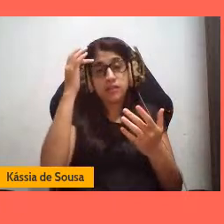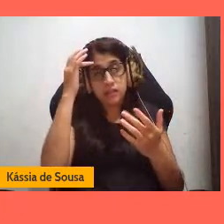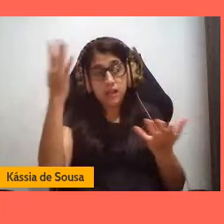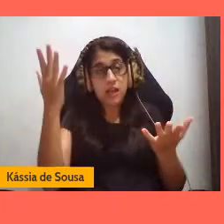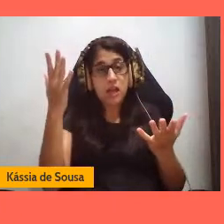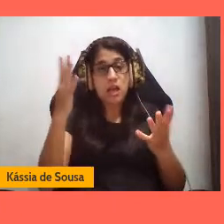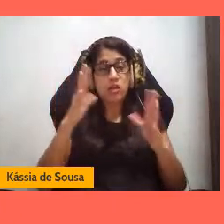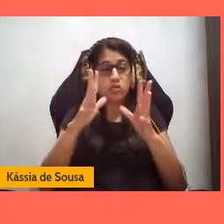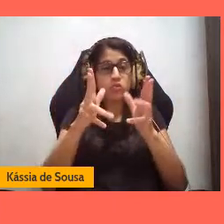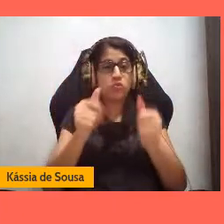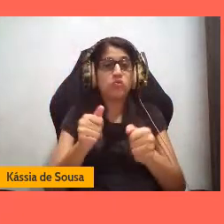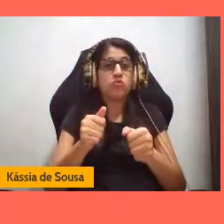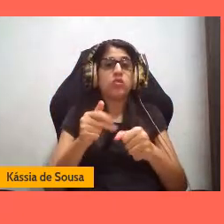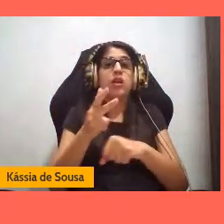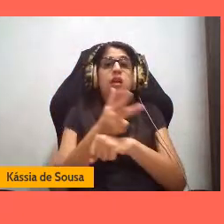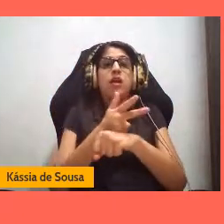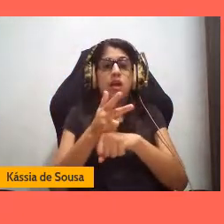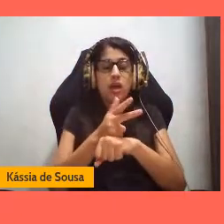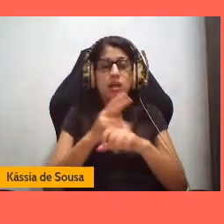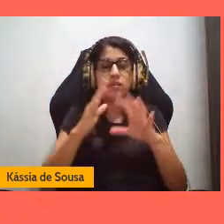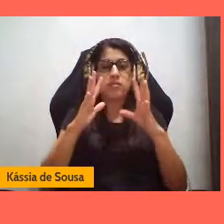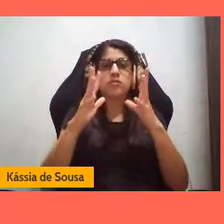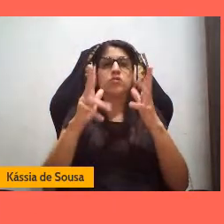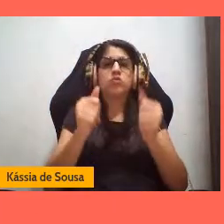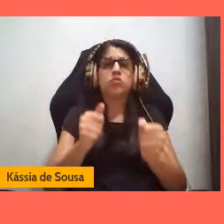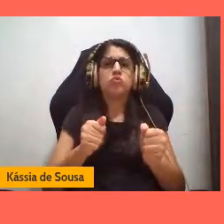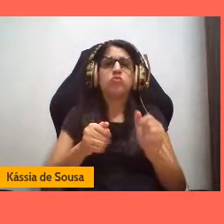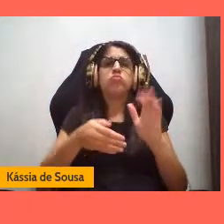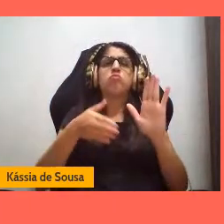está documentado. Então, é um potencial